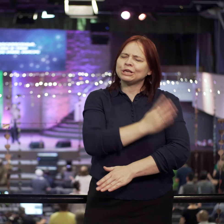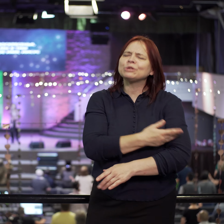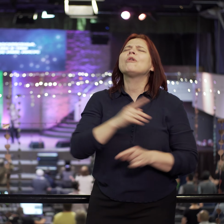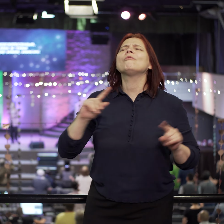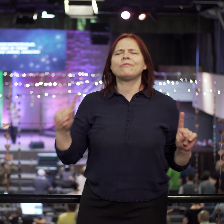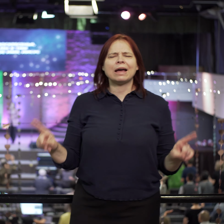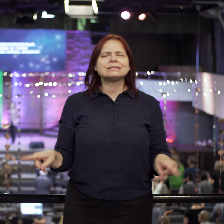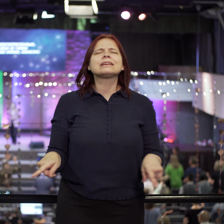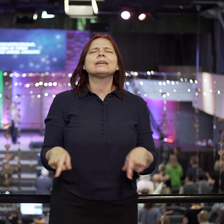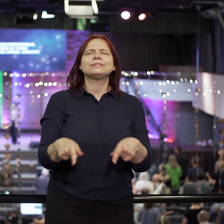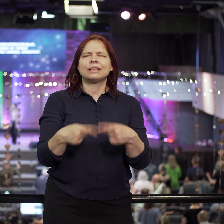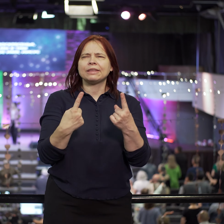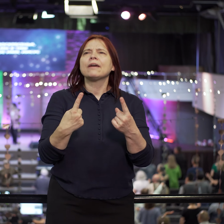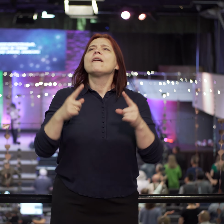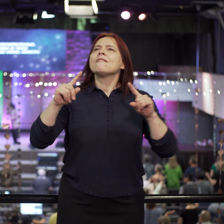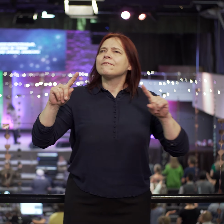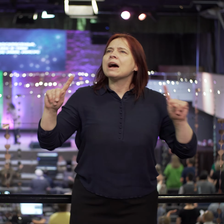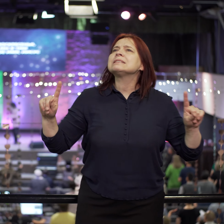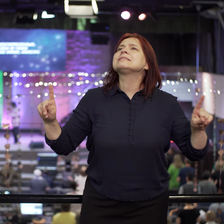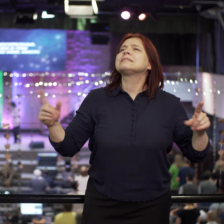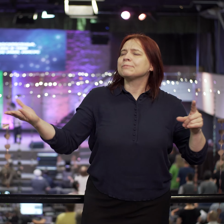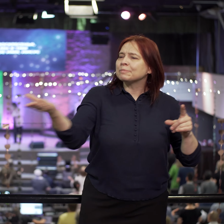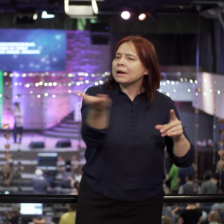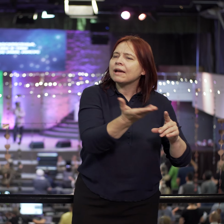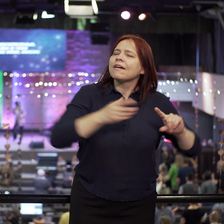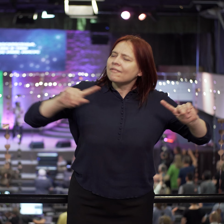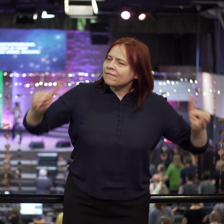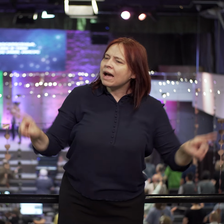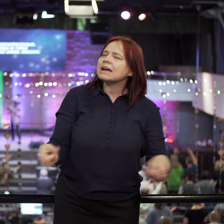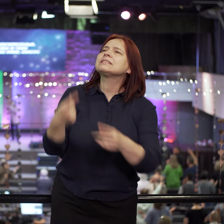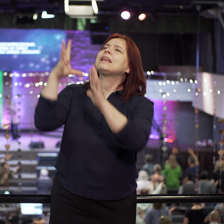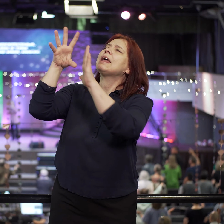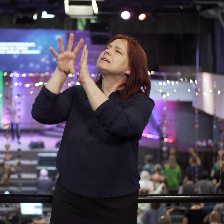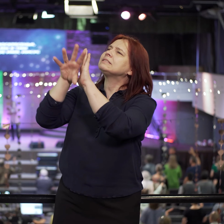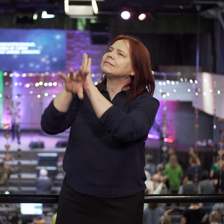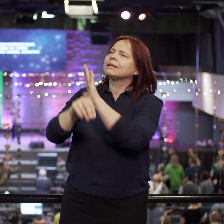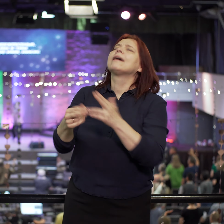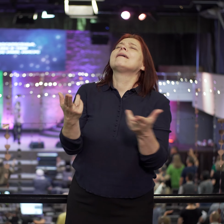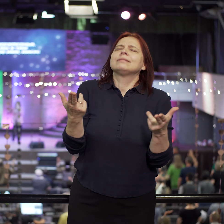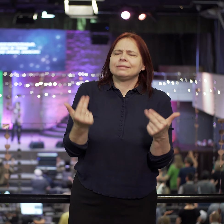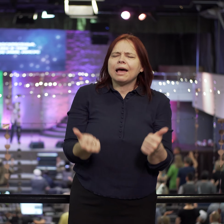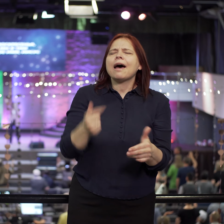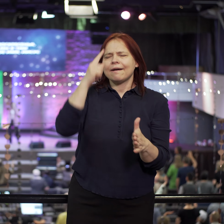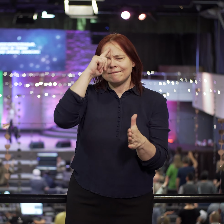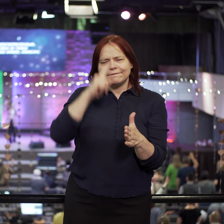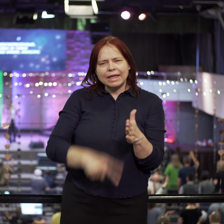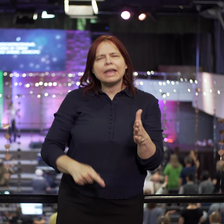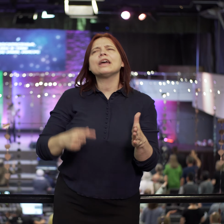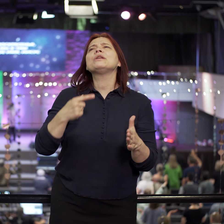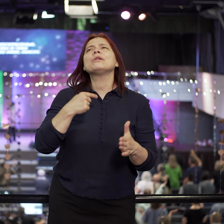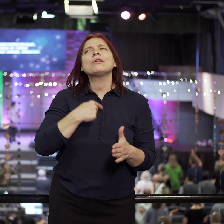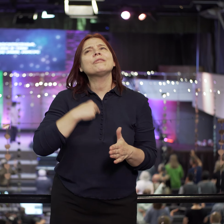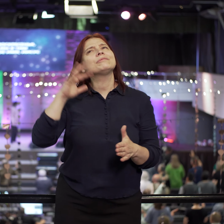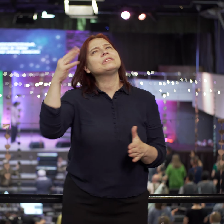силу воскресения, воскреснем мы в Тебе. Да, верю я